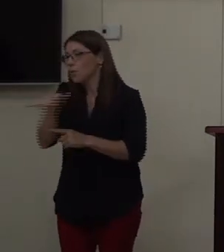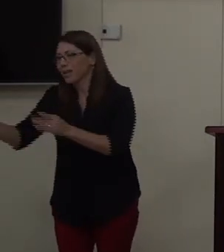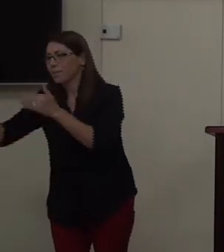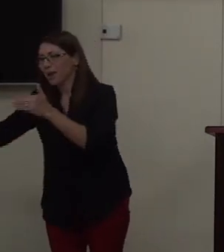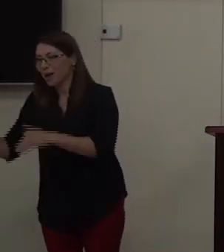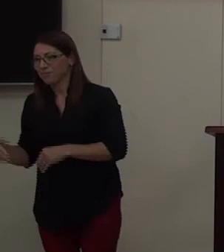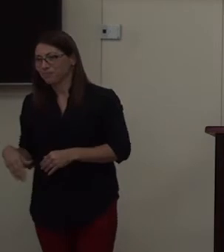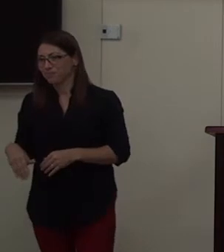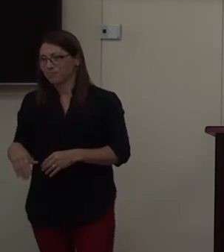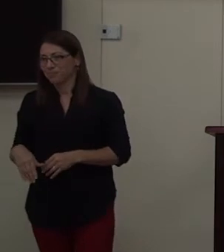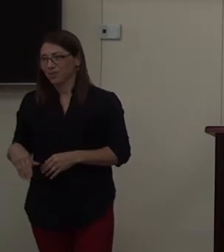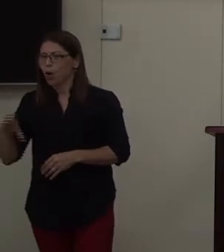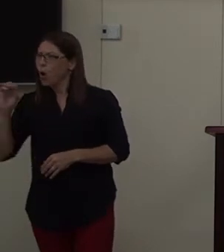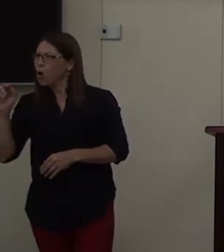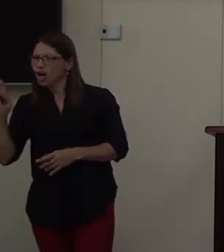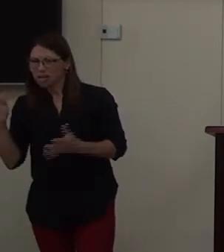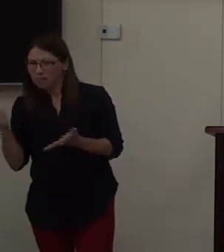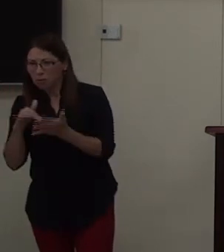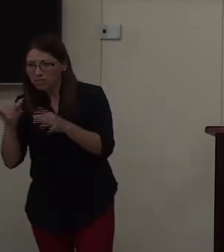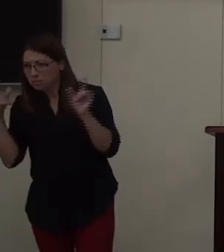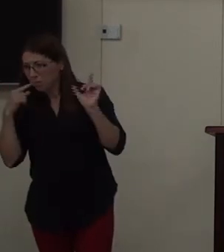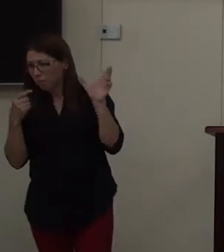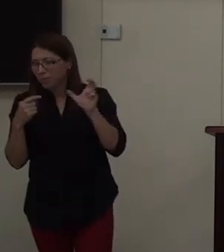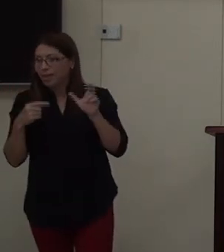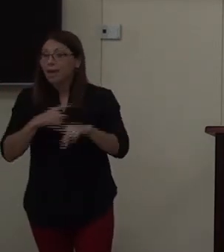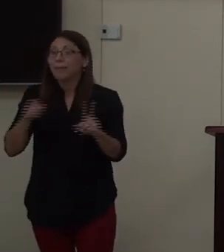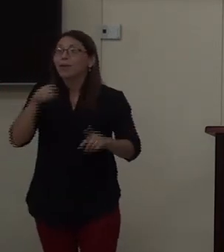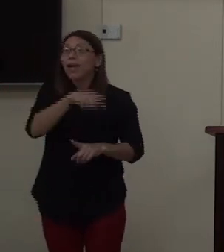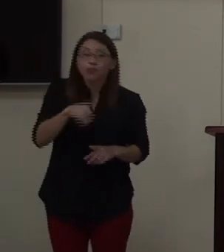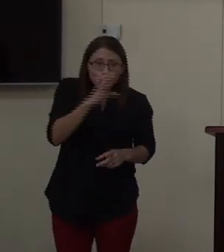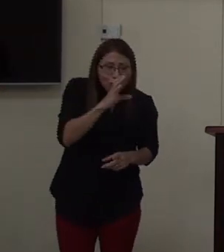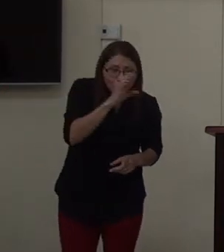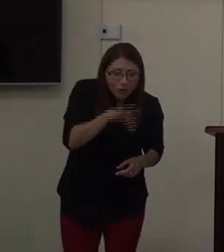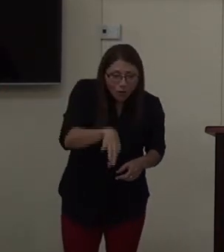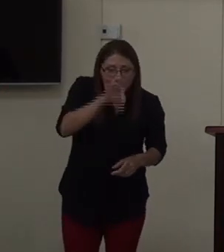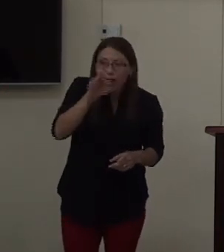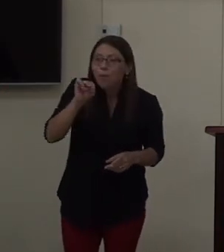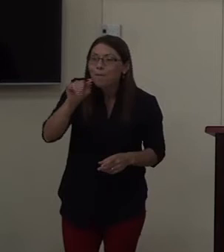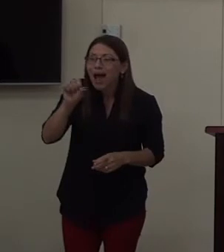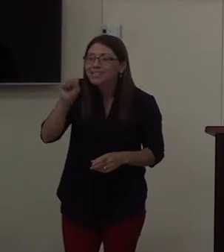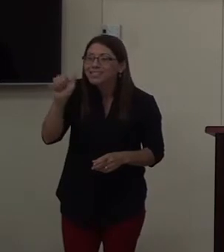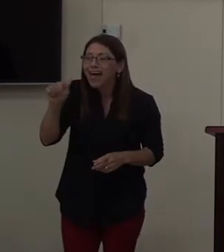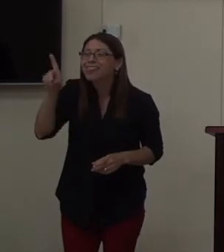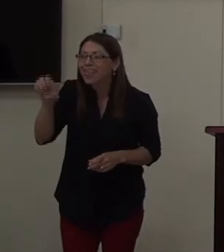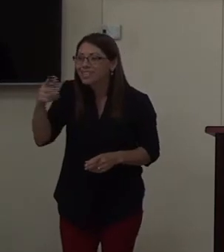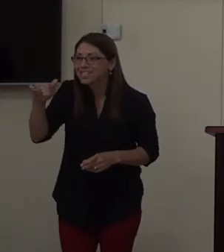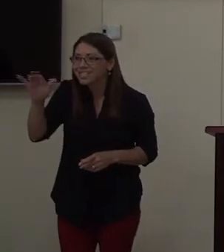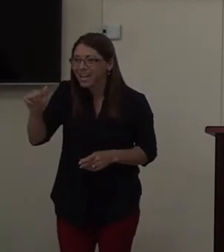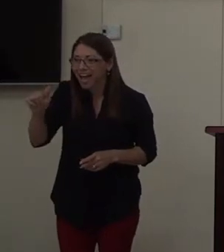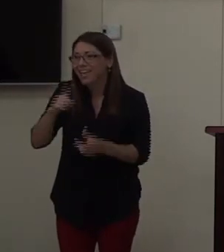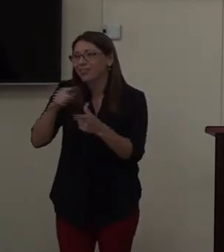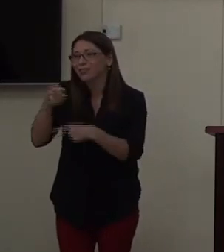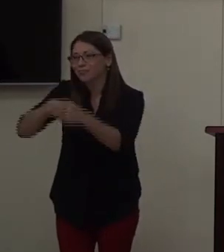Ellos buscaron la palabra, pero se quedaron con masa de chicha y no con chicha. Y entonces, obviamente, siendo uno muy